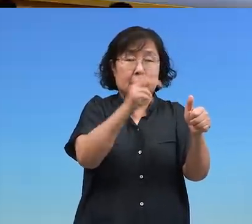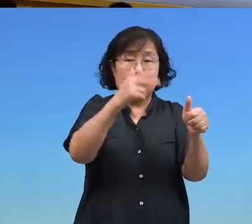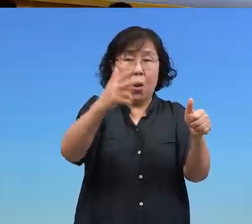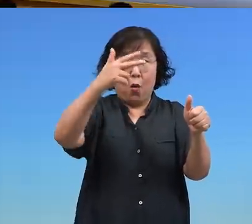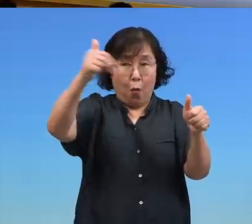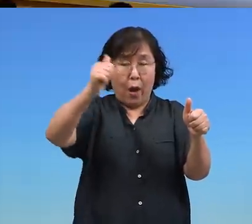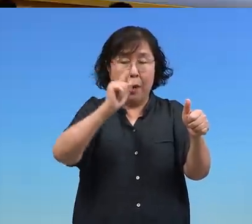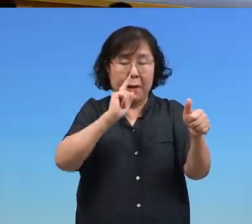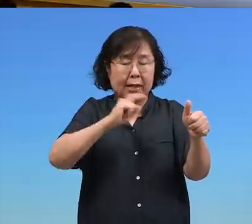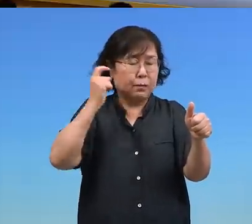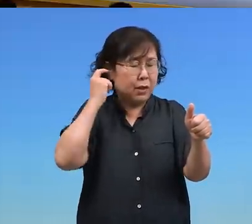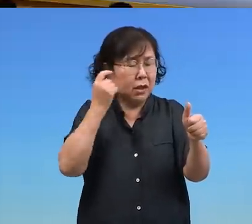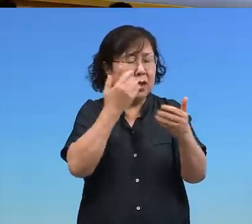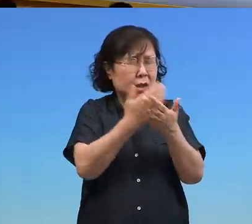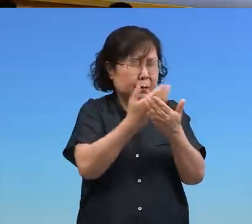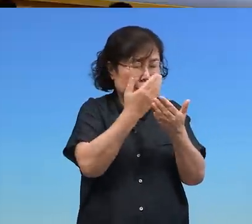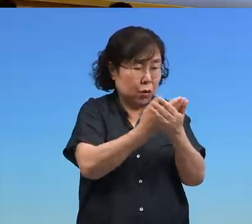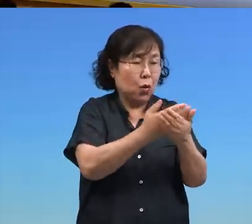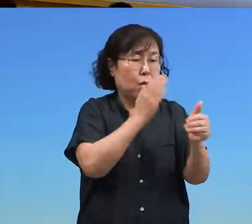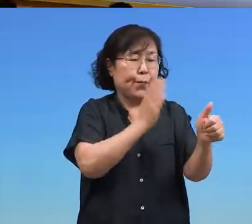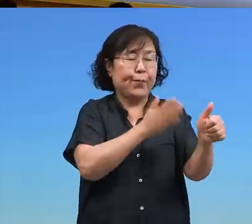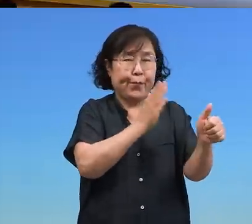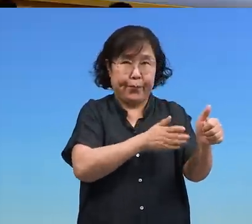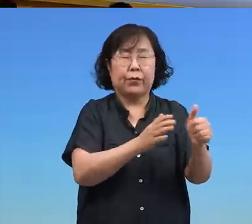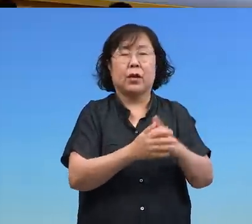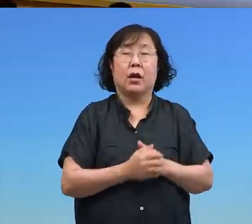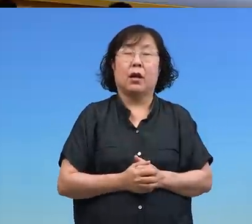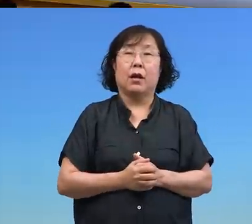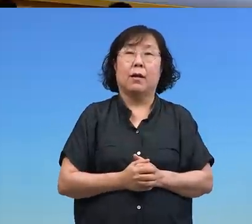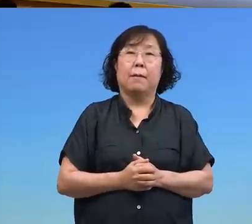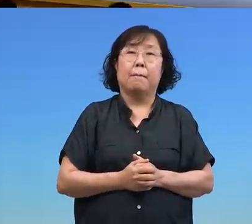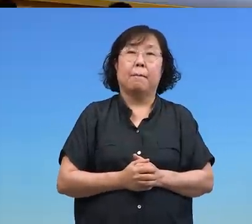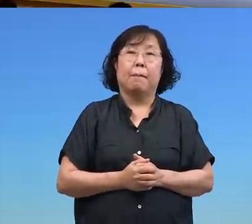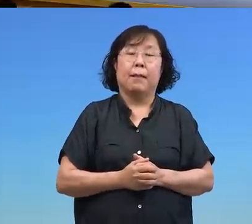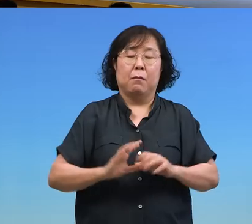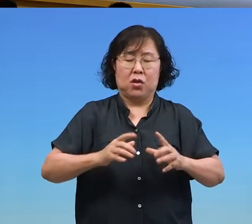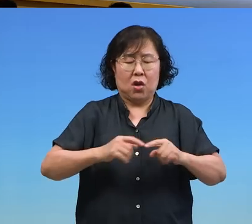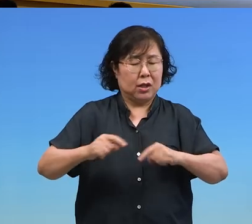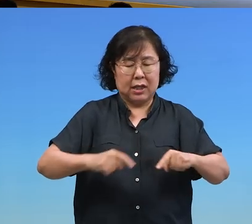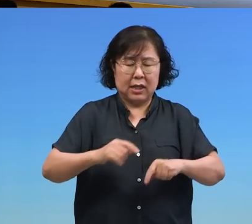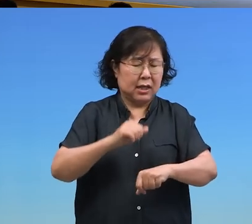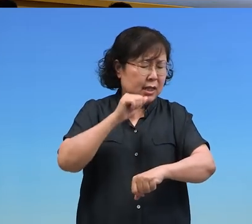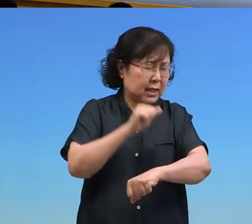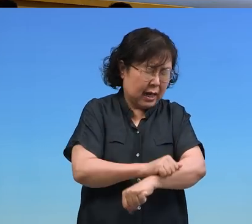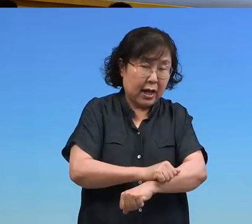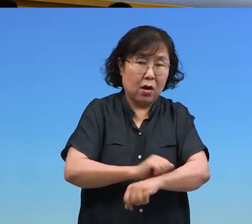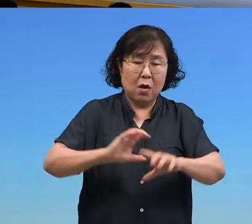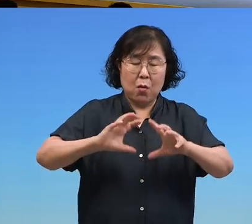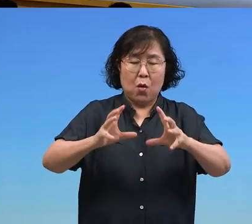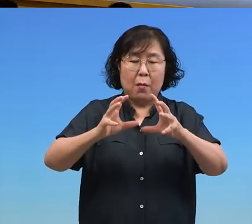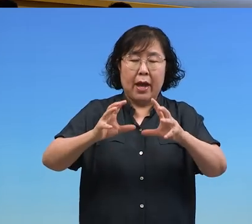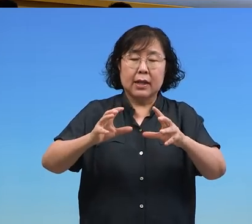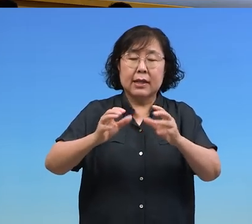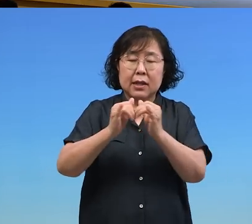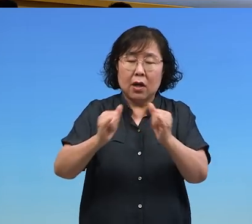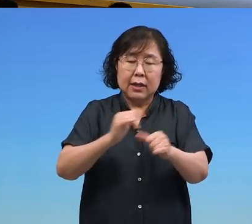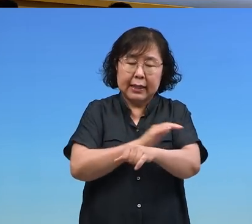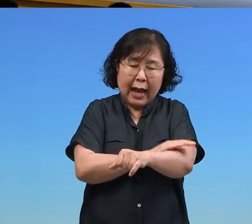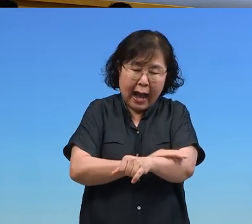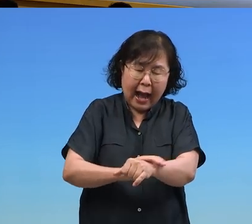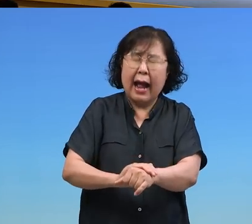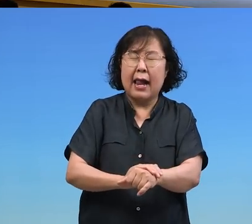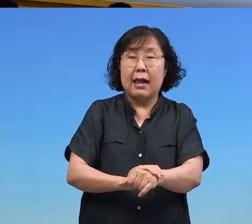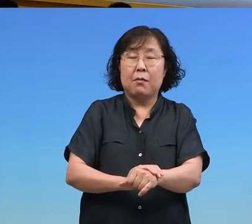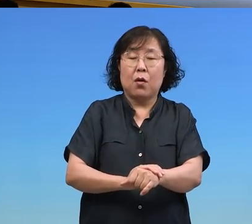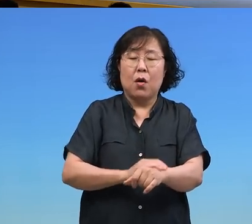요호와의 말씀을 들어서서 뭐 정치 잘 하십시오 백성을 잘 다스리십시오